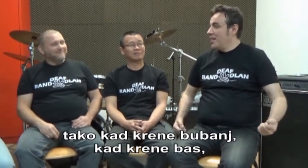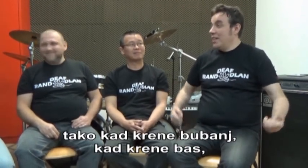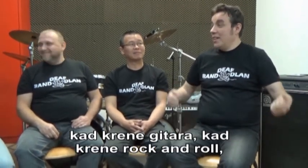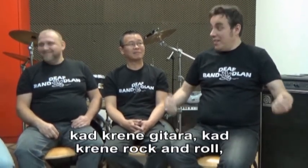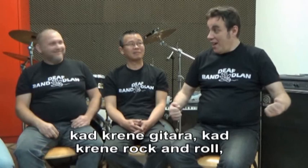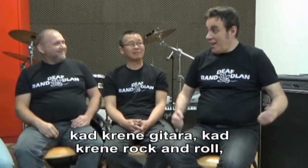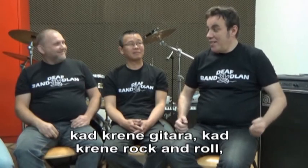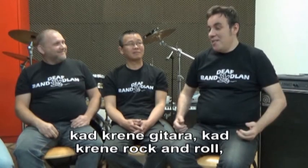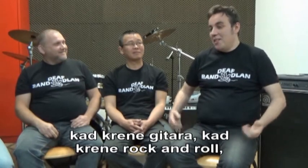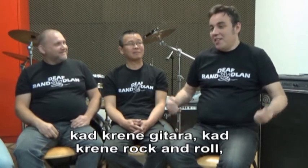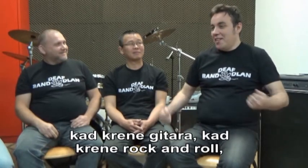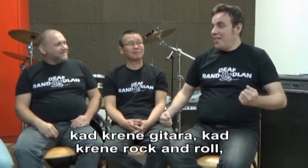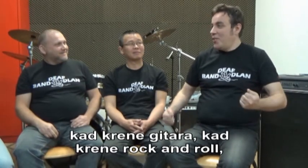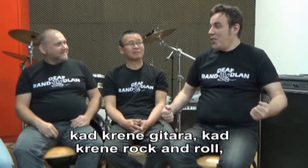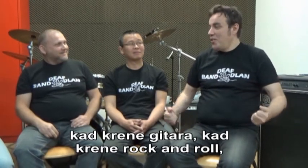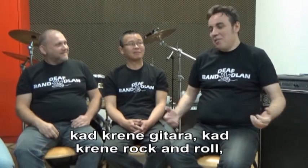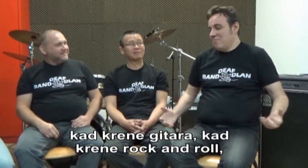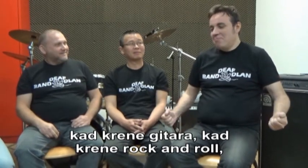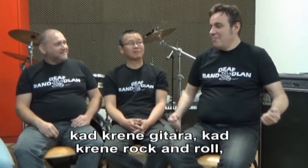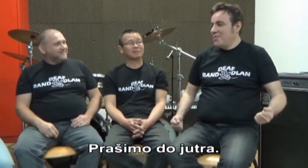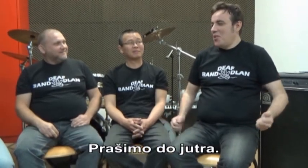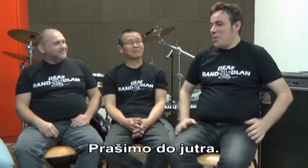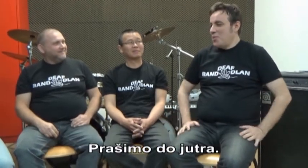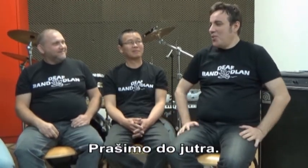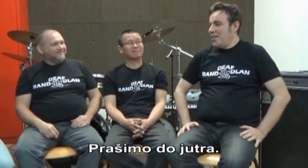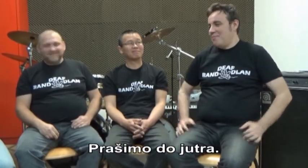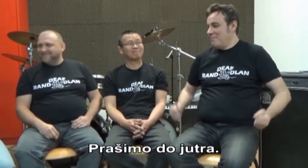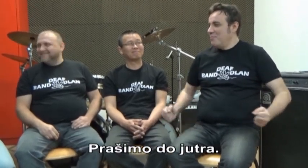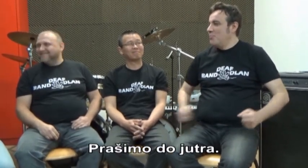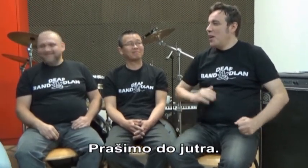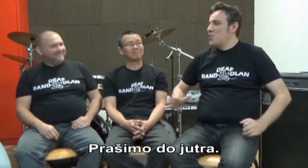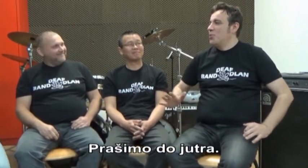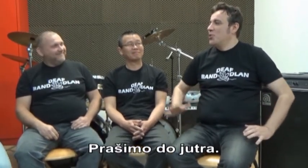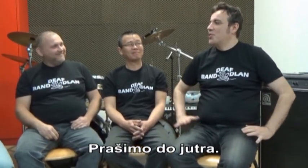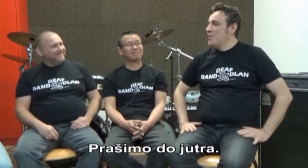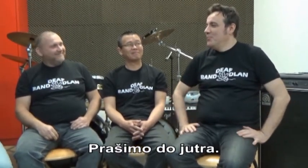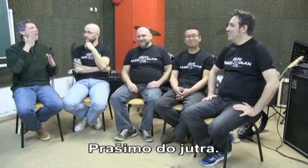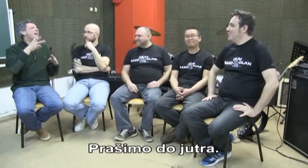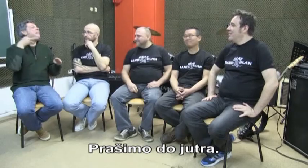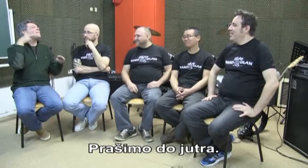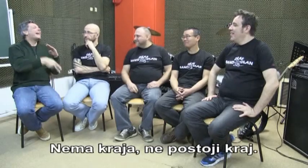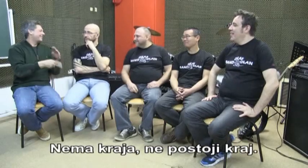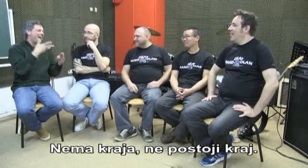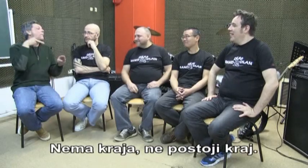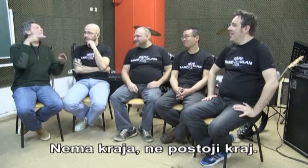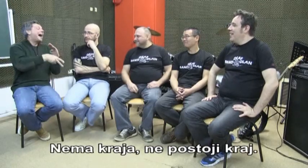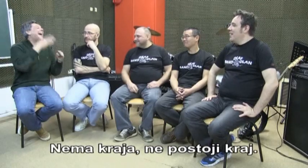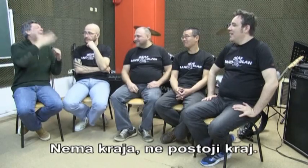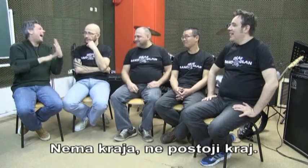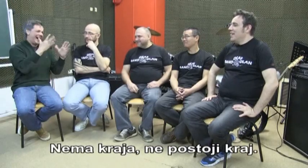krene gitara, kad krene rock and roll, to nema, to je prašimo do jutra. Nema kraja, nema